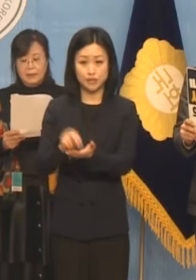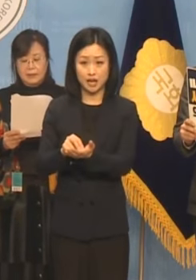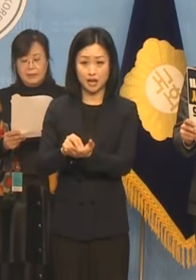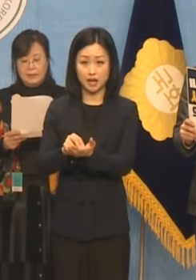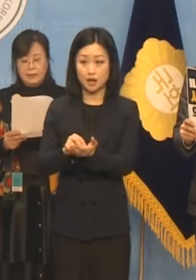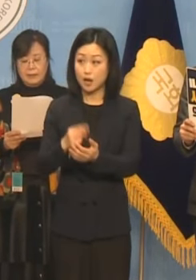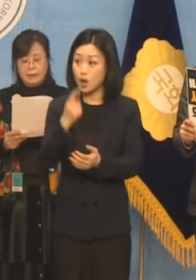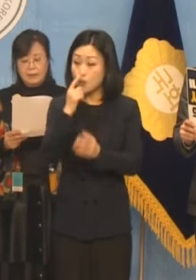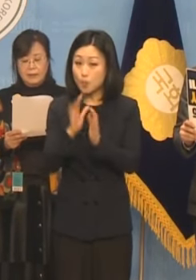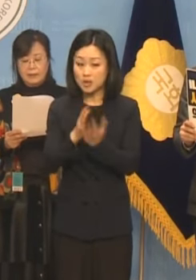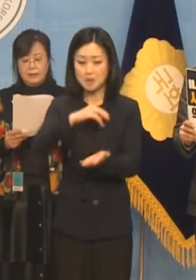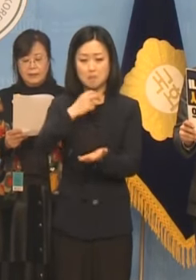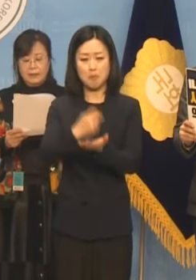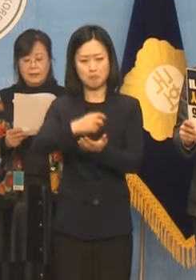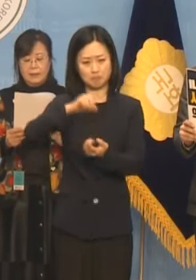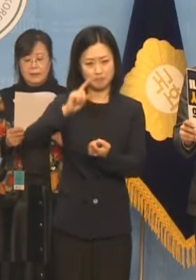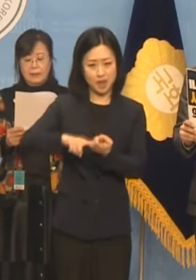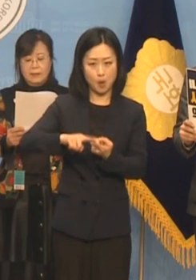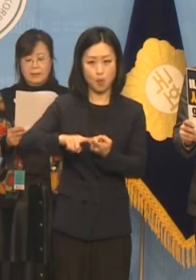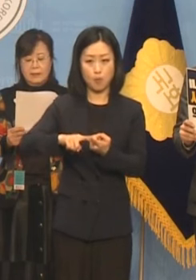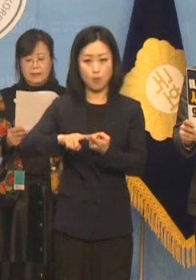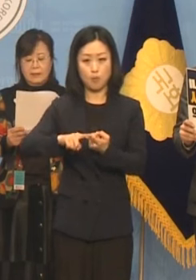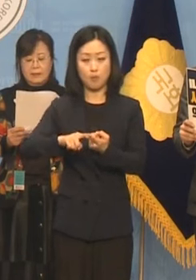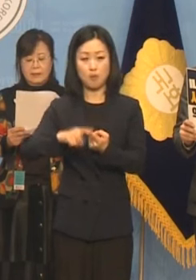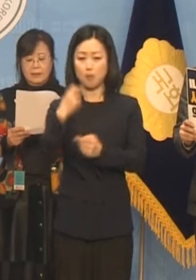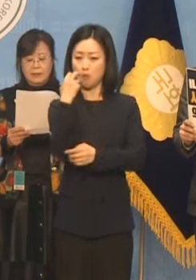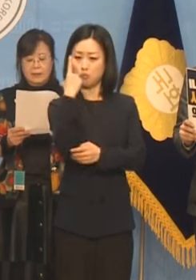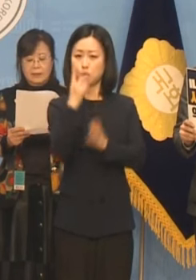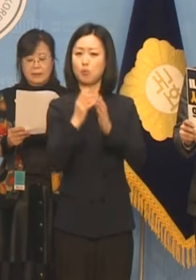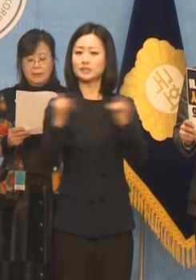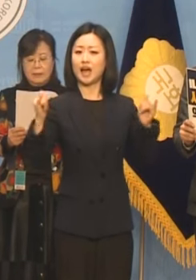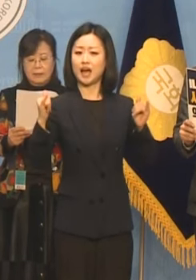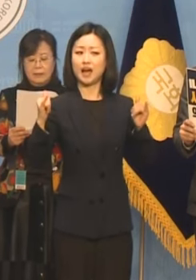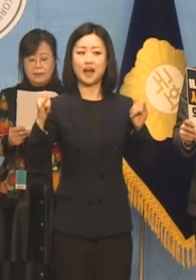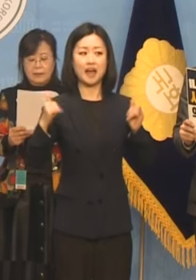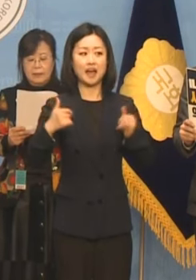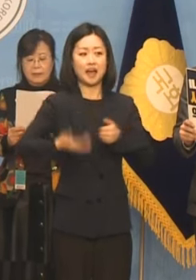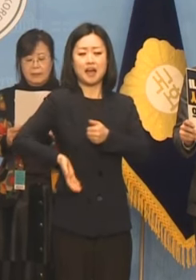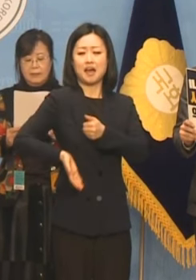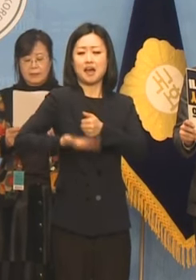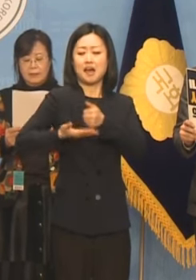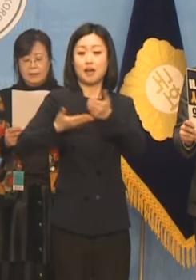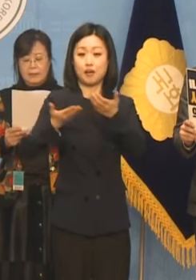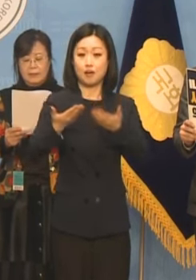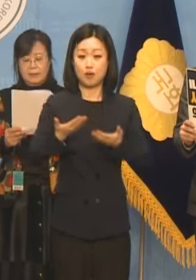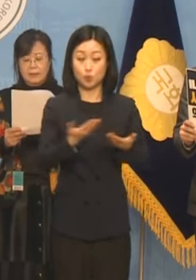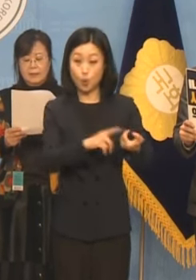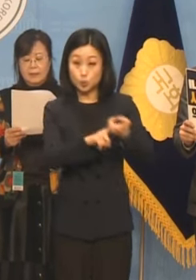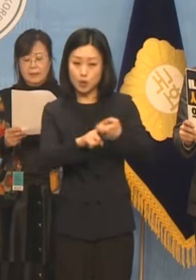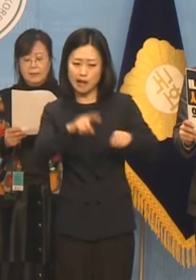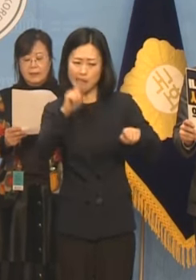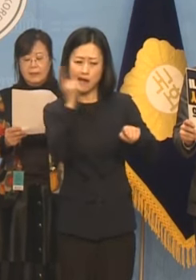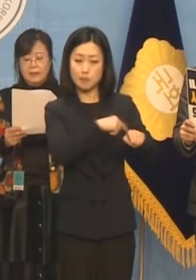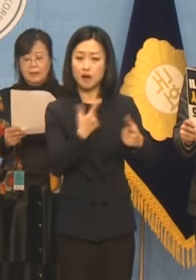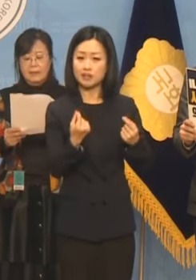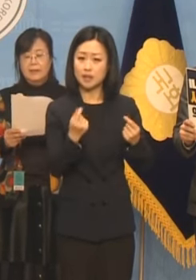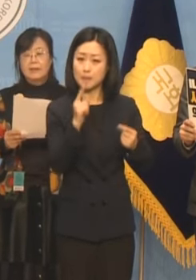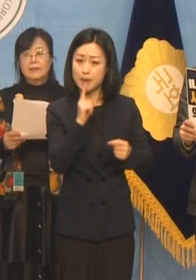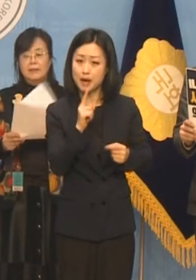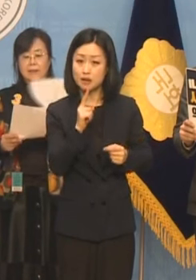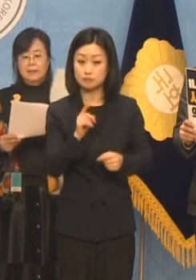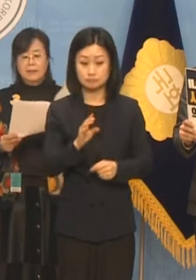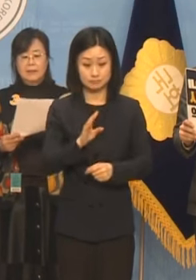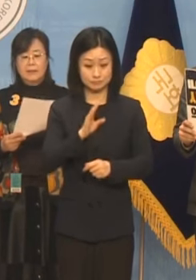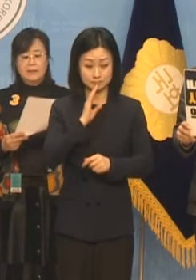마치 자신을 법과 원칙의 수호신처럼 미화하고 노조를 악마화하고 있지만 이는